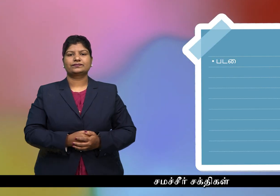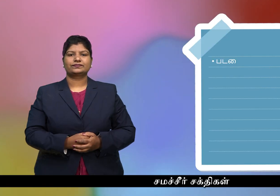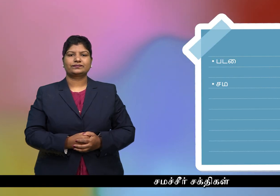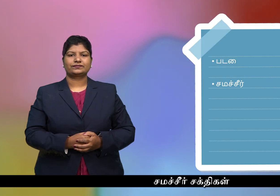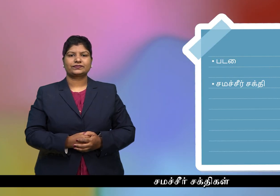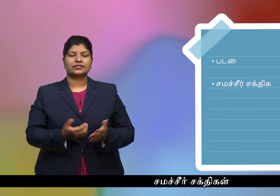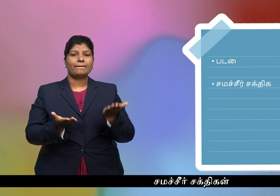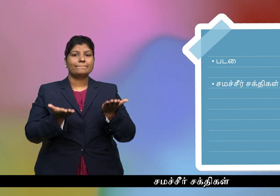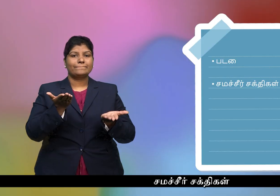சமச்சீர் விசைகள்,